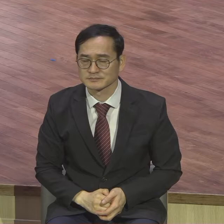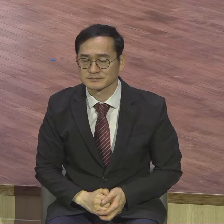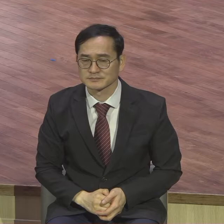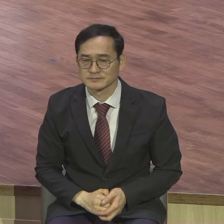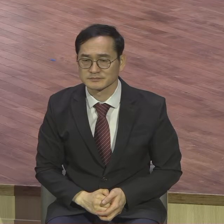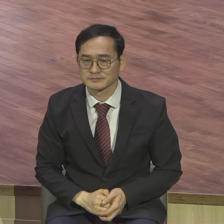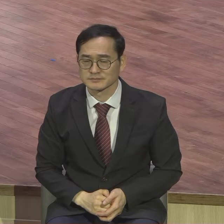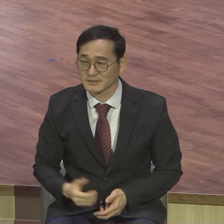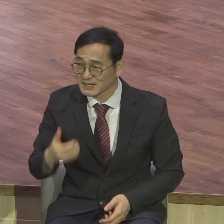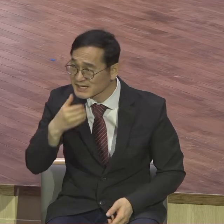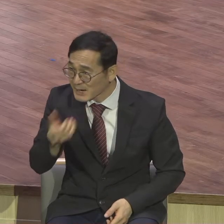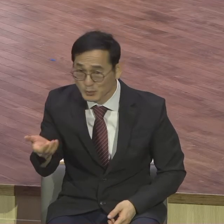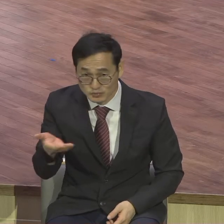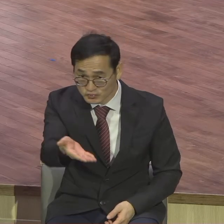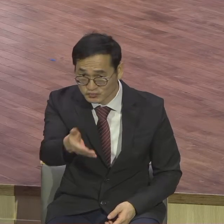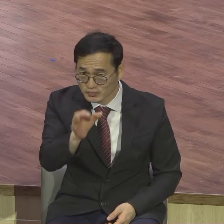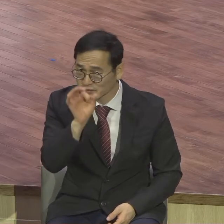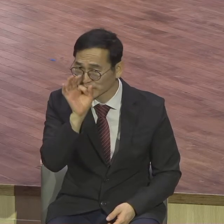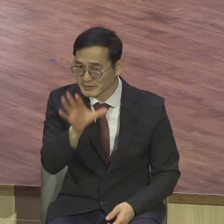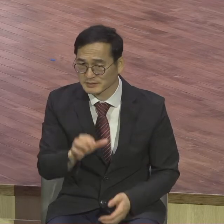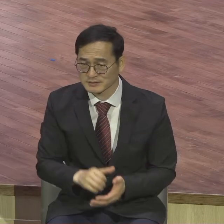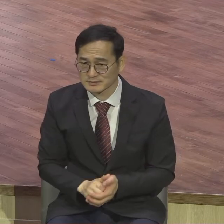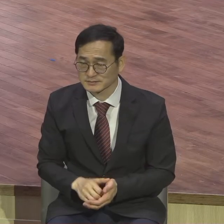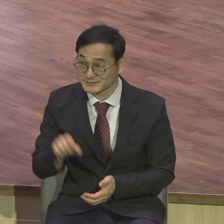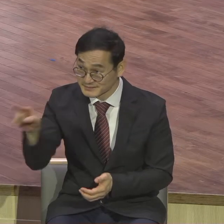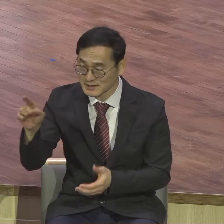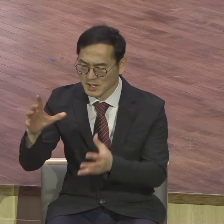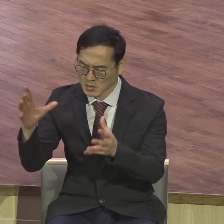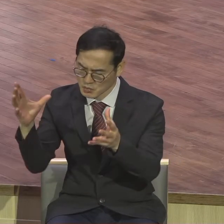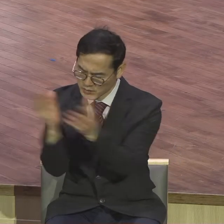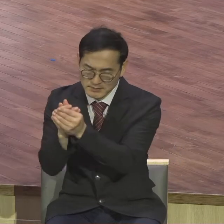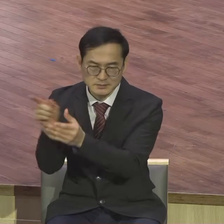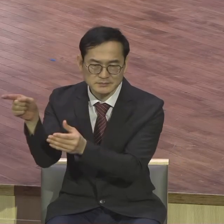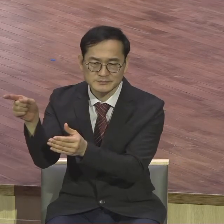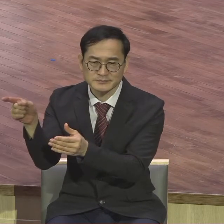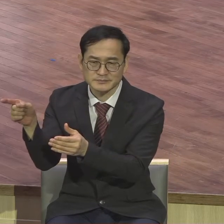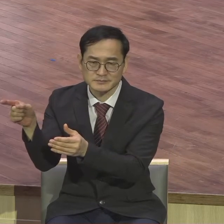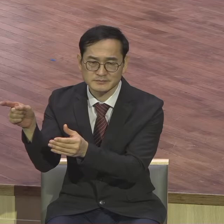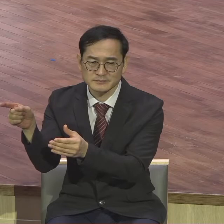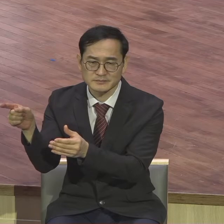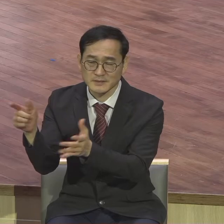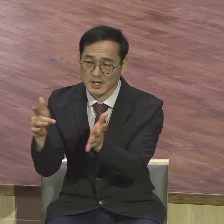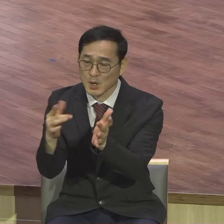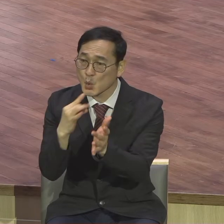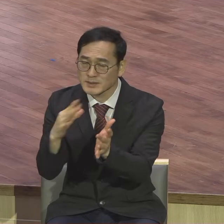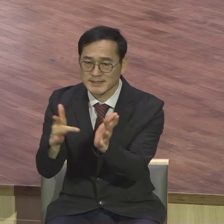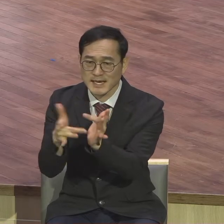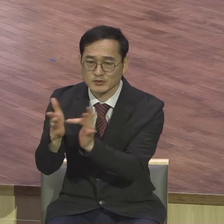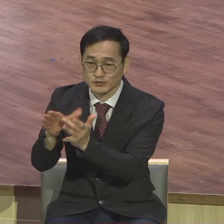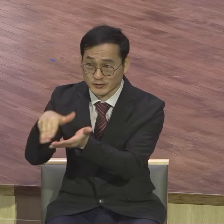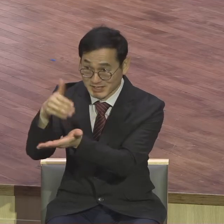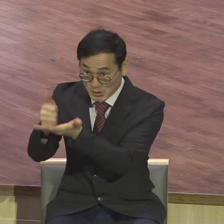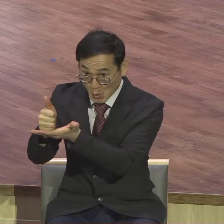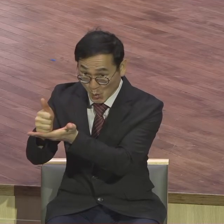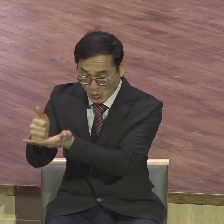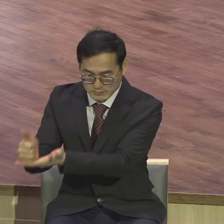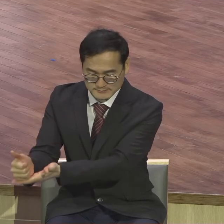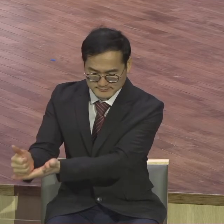동시에 절대성을 가지고 있다. 오직 예수 그리스도를 나의